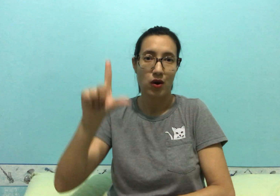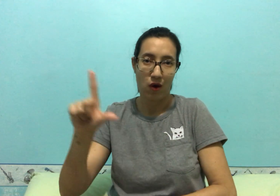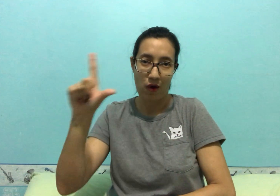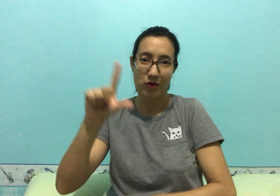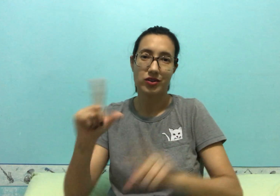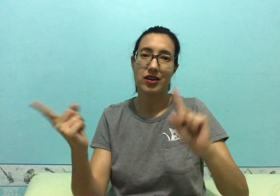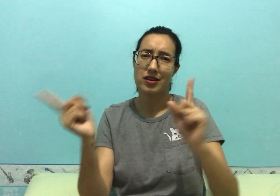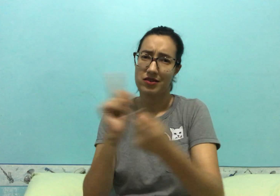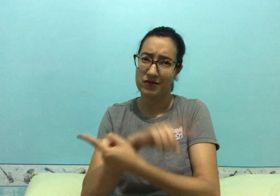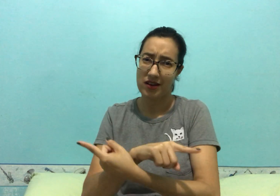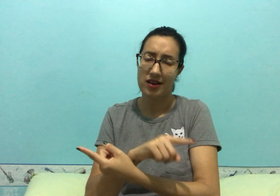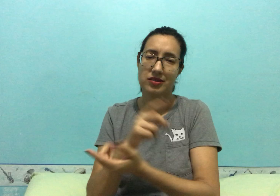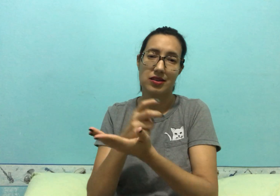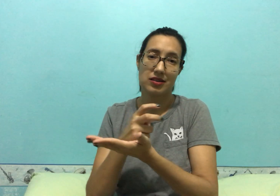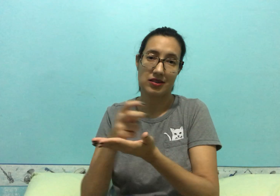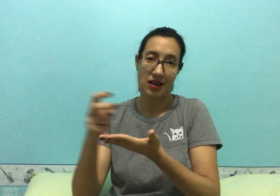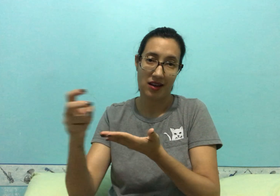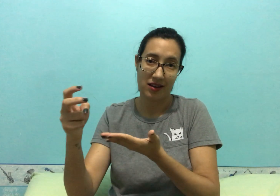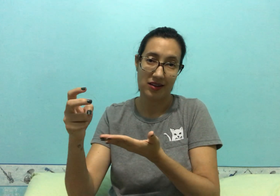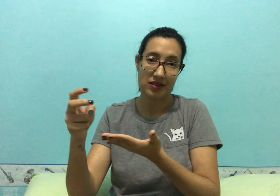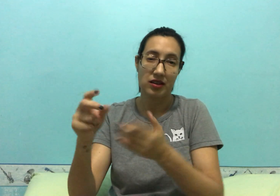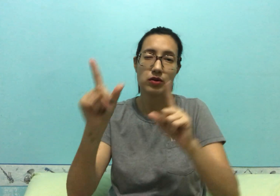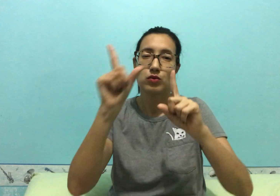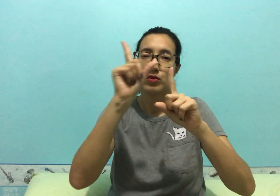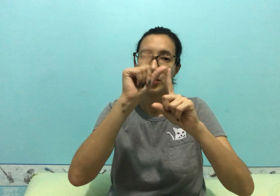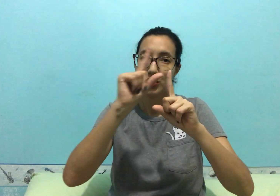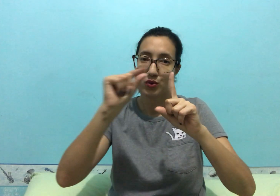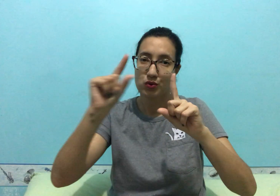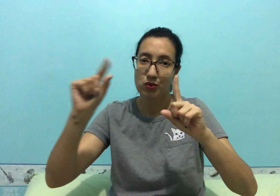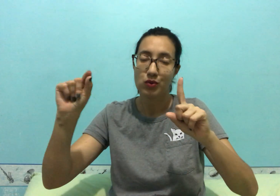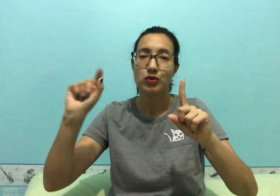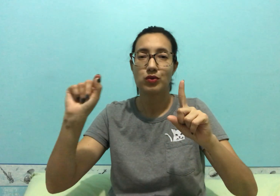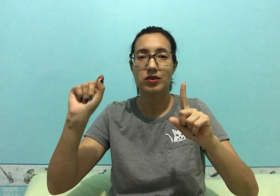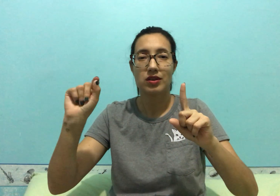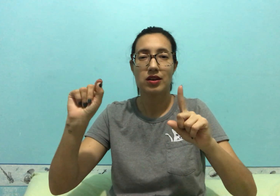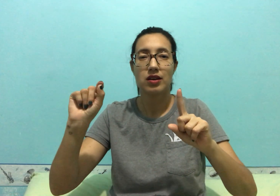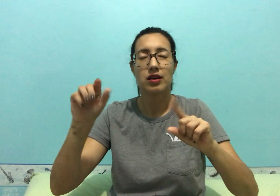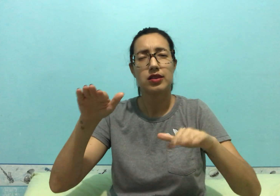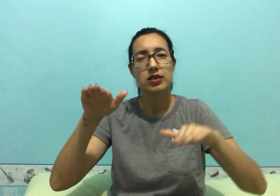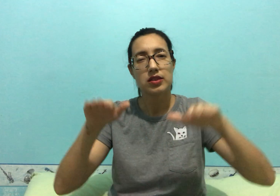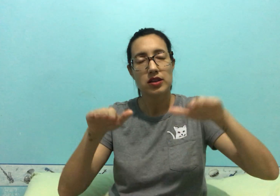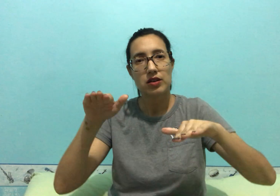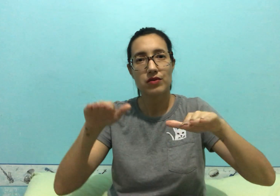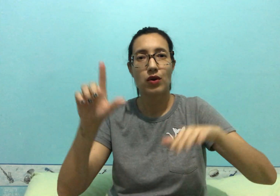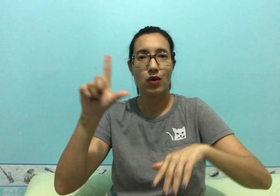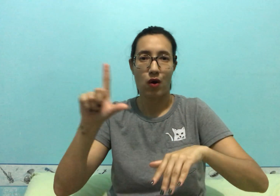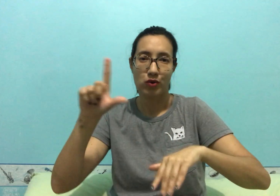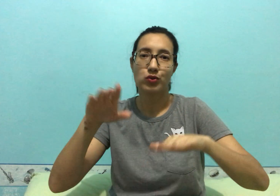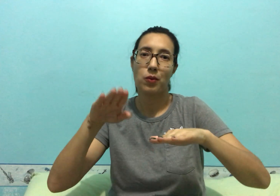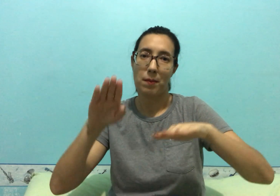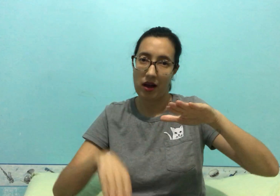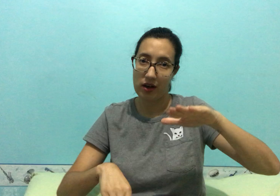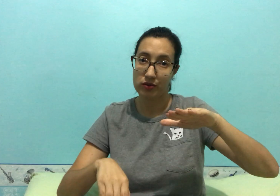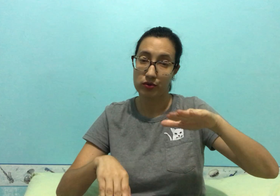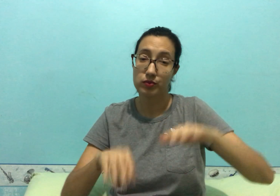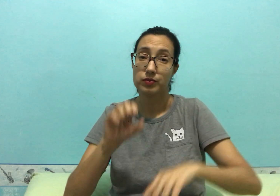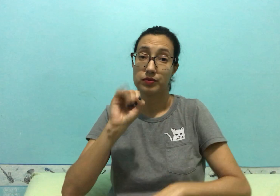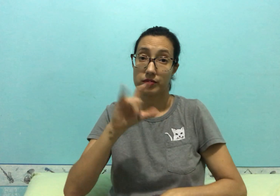é na saída, ele está me dizendo que o circuito vai ser ativo, gerando nível lógico baixo. Se é na entrada, ele está me dizendo que o sinal vai ser ativo em